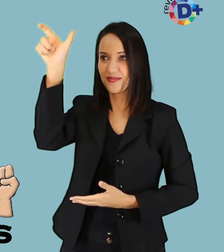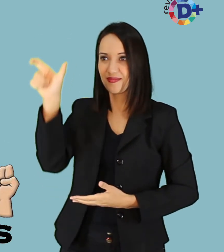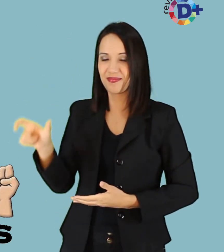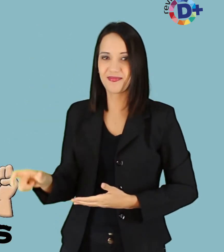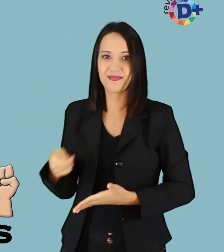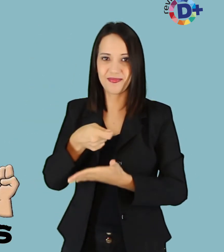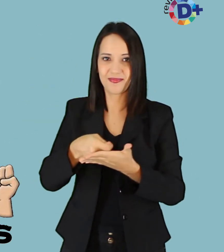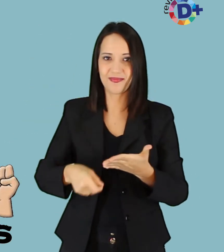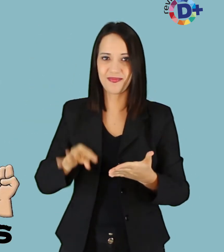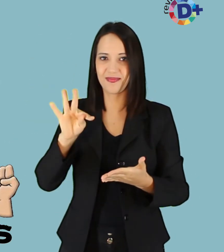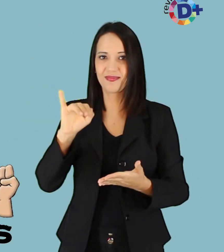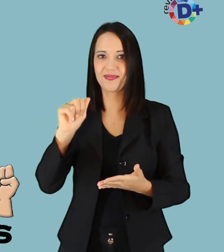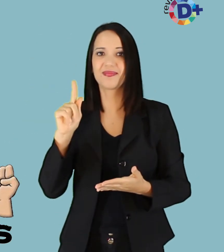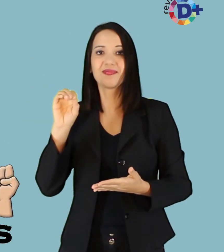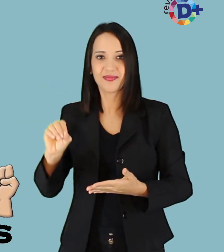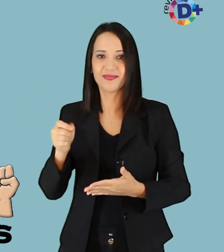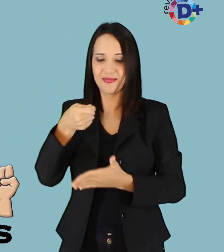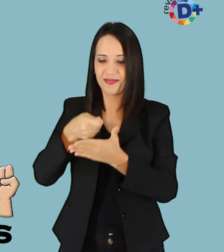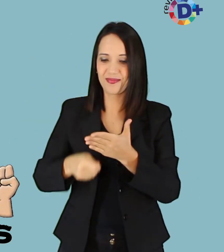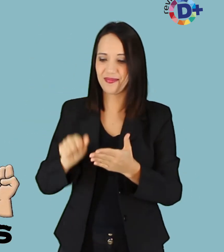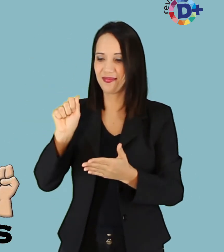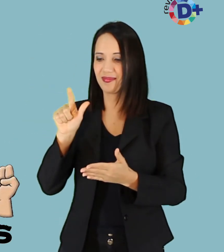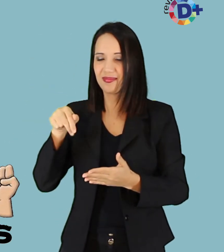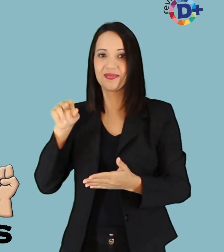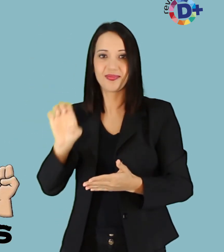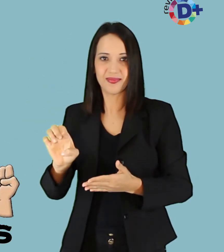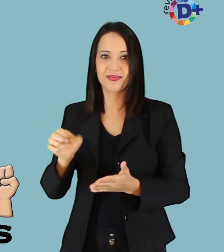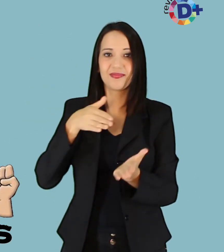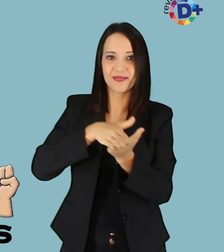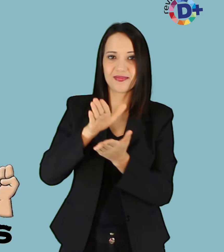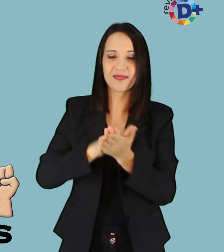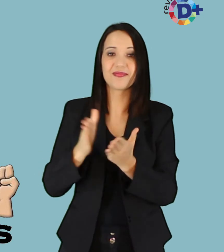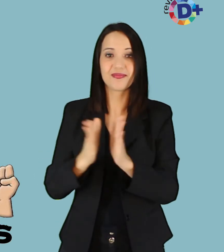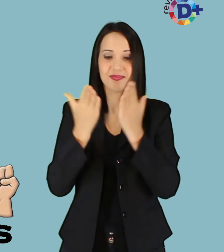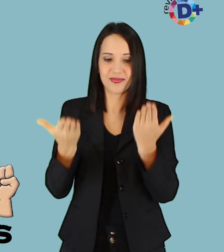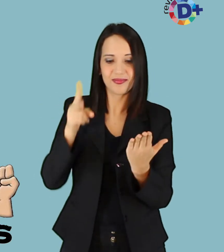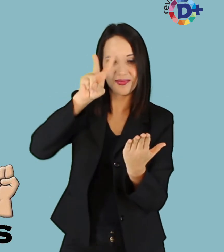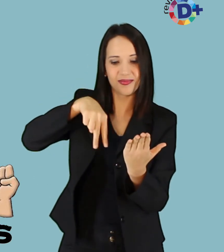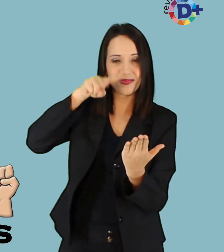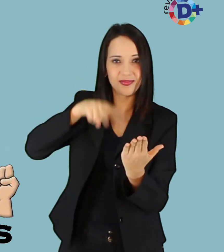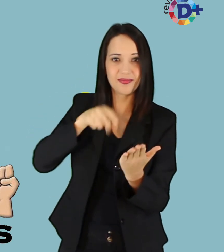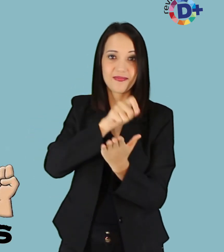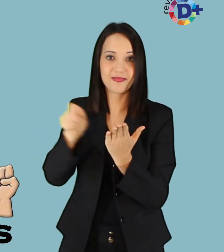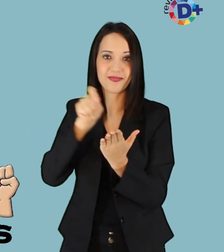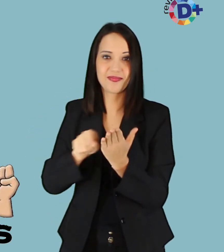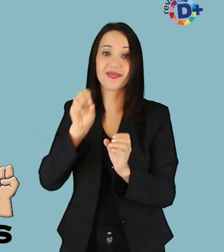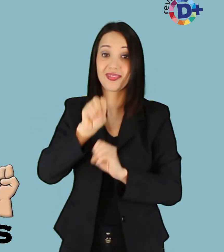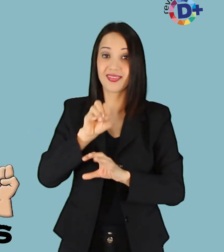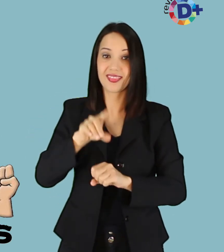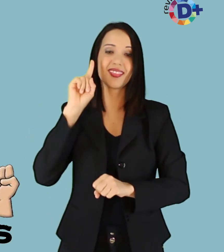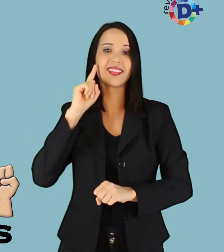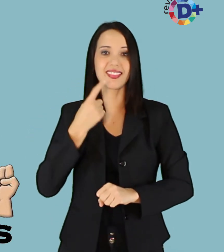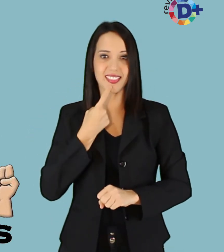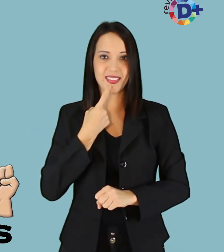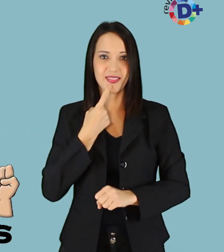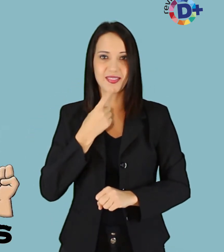Tiago Ribeiro, autor com Aline Gomes da Silva do livro Leitura e Escrita na Educação de